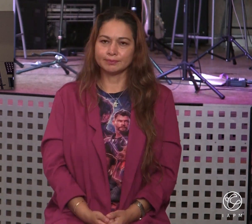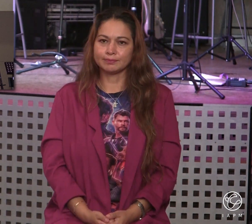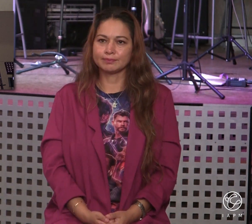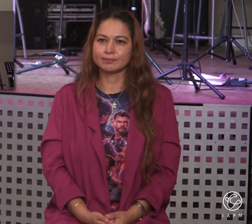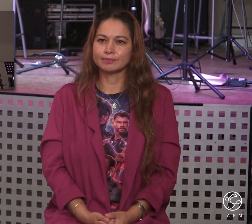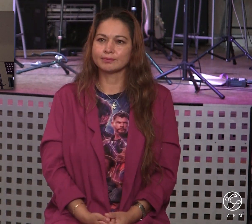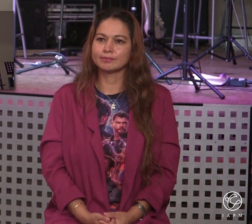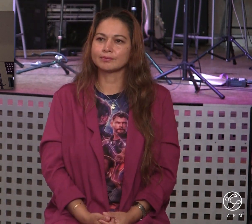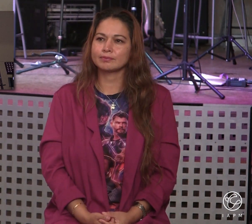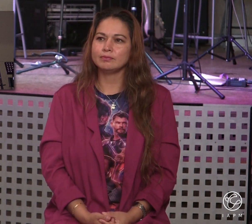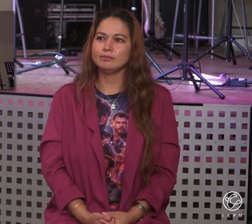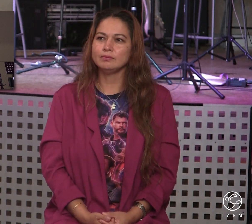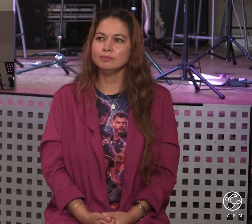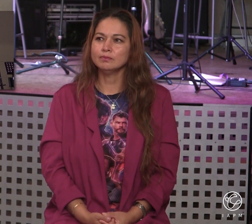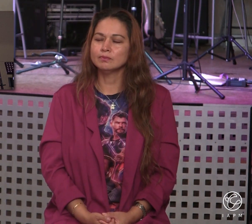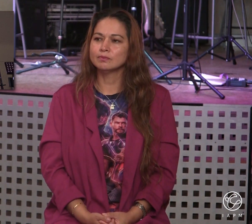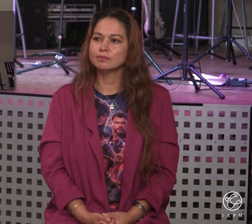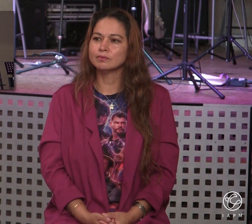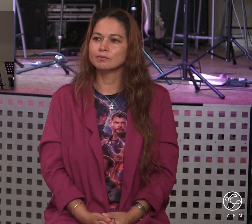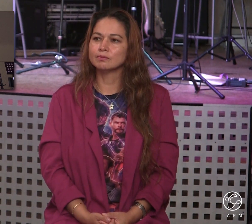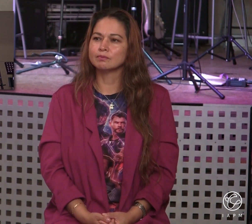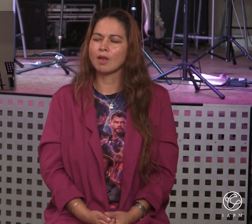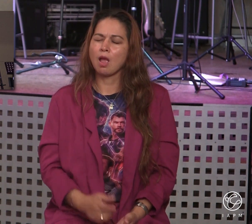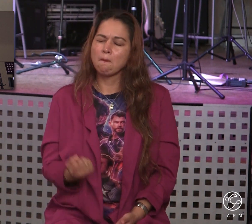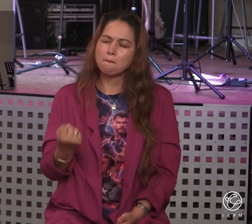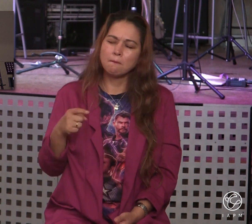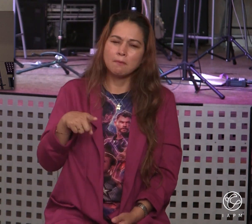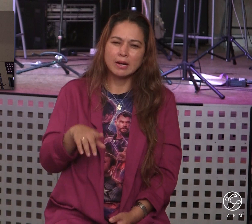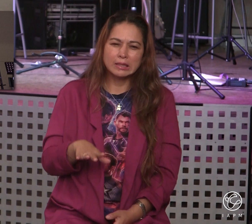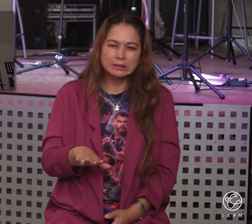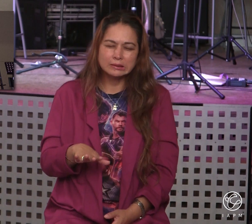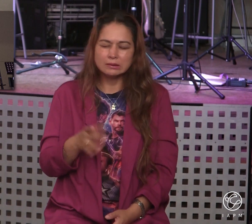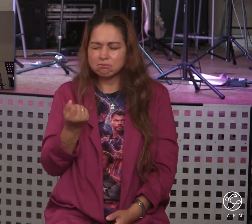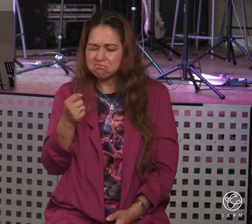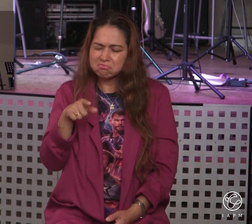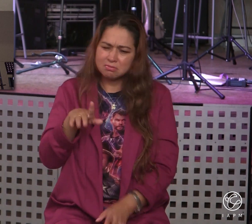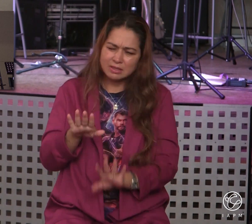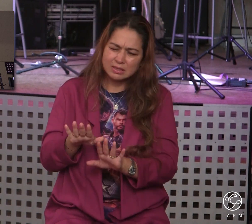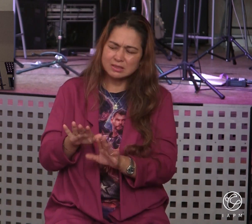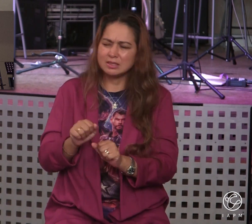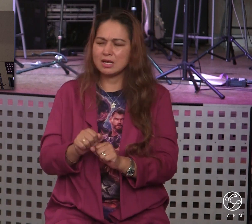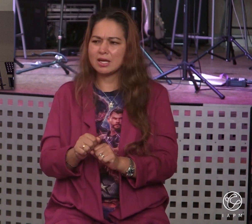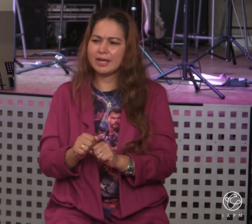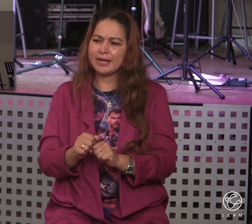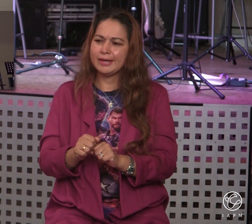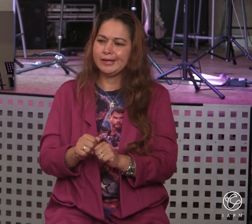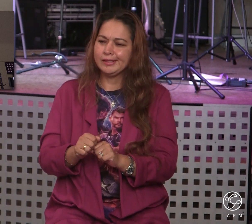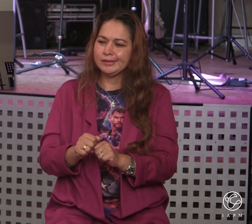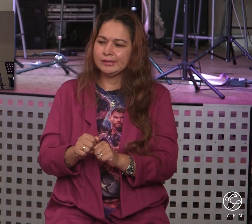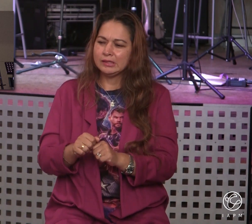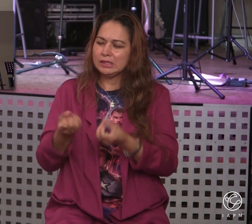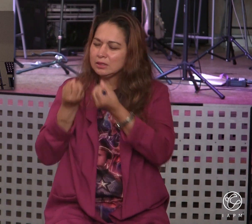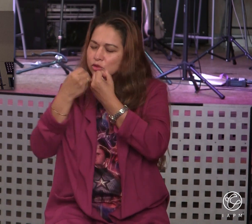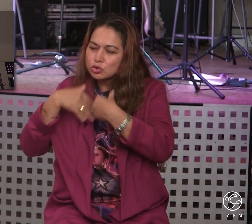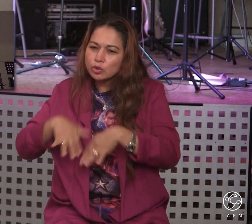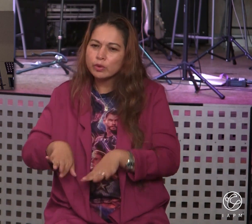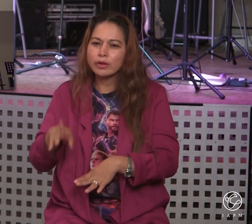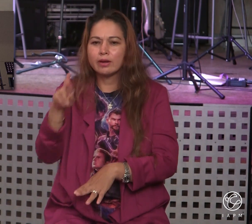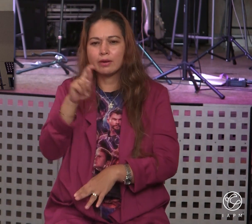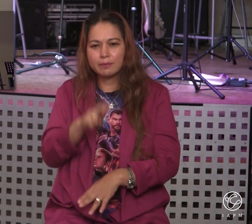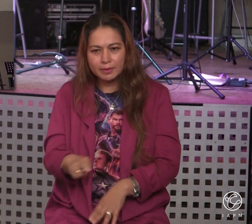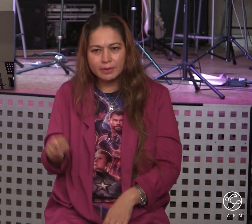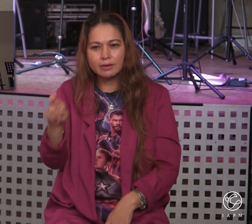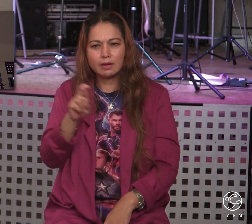Otro parece que se repiten las cosas una segunda vez. A veces una tercera, una cuarta. Y a veces uno